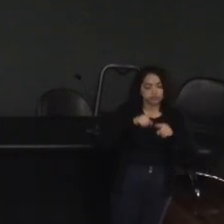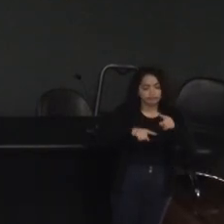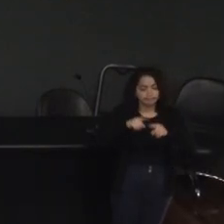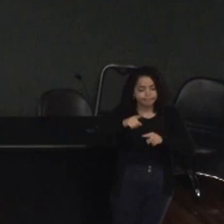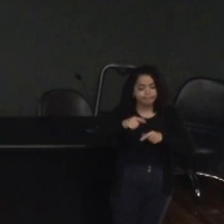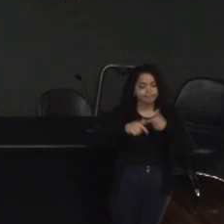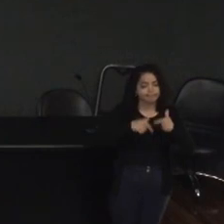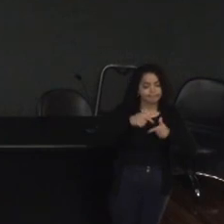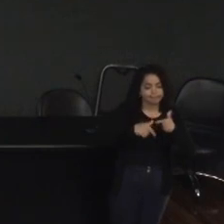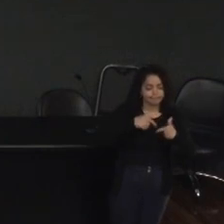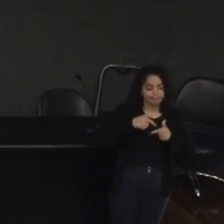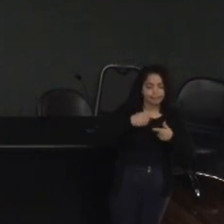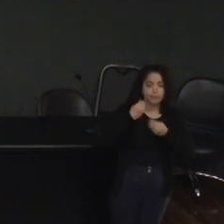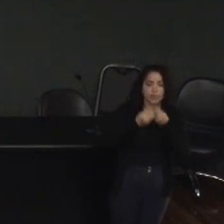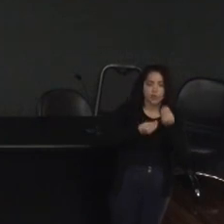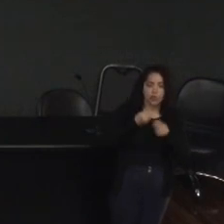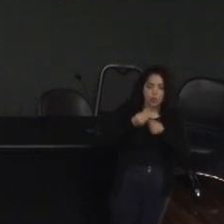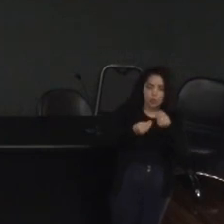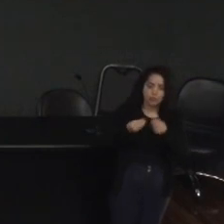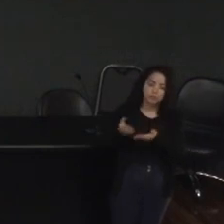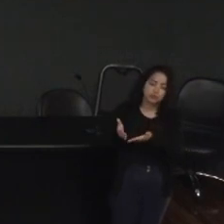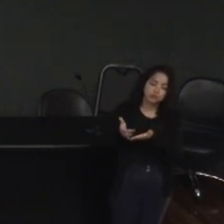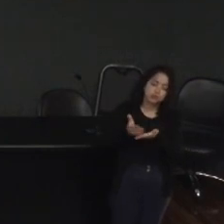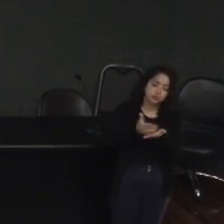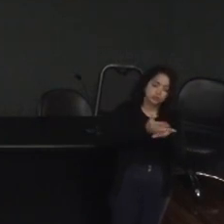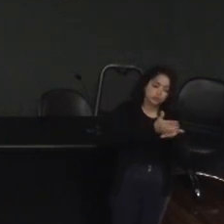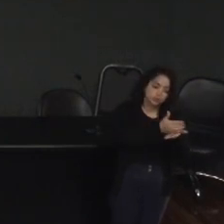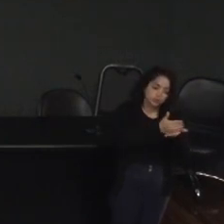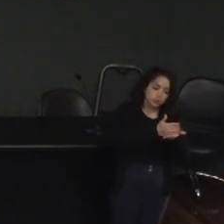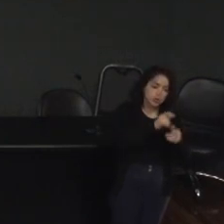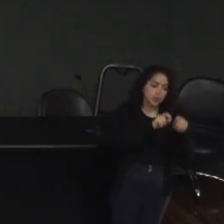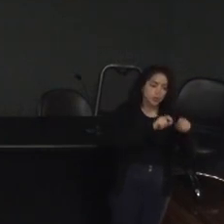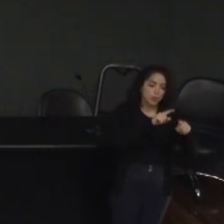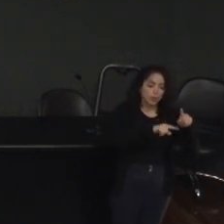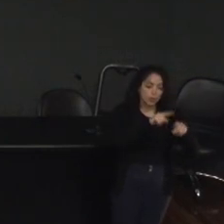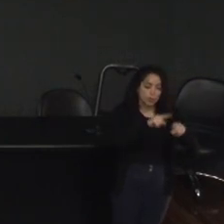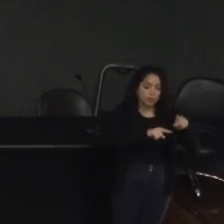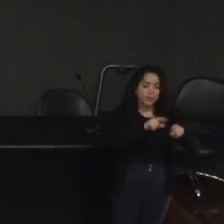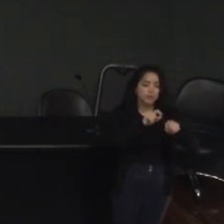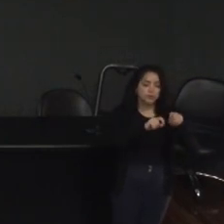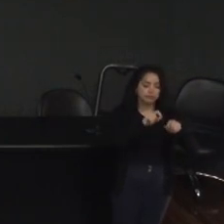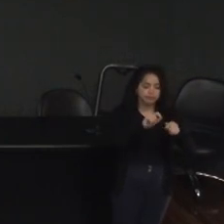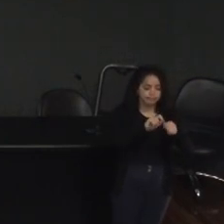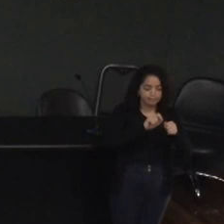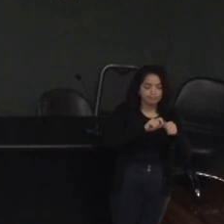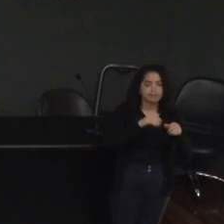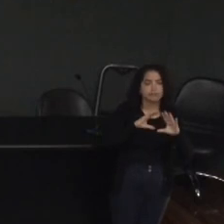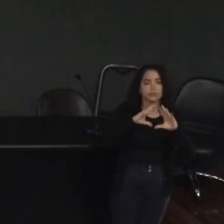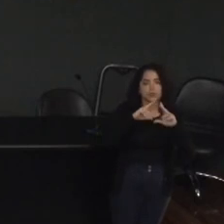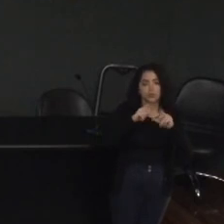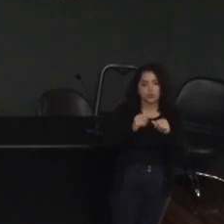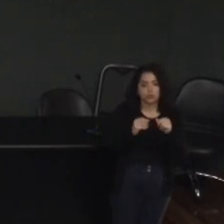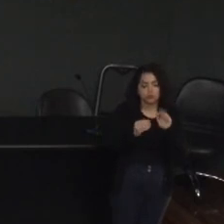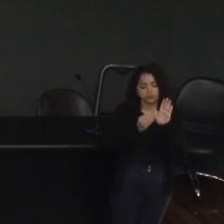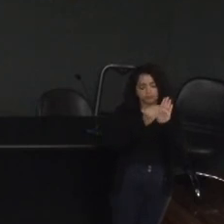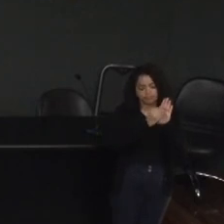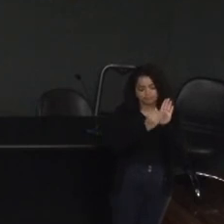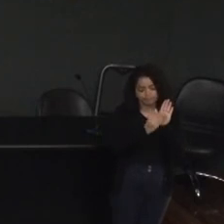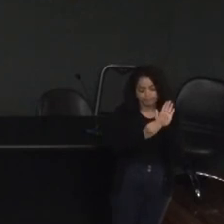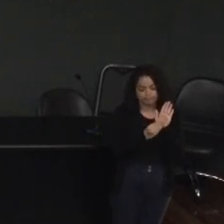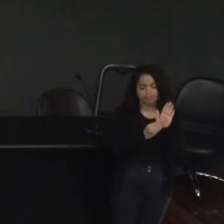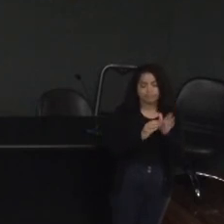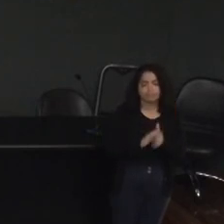Então como os teus dados são coletados o que o produto faz em relação aos teus dados e etc isso tudo tá lá no termo de uso